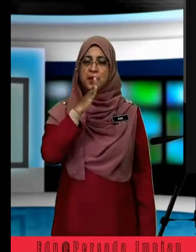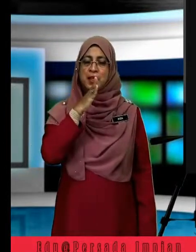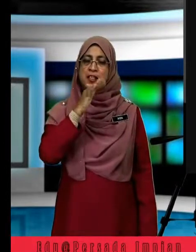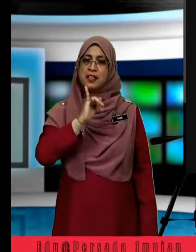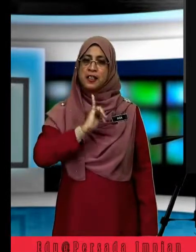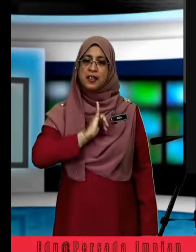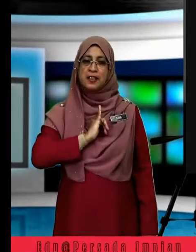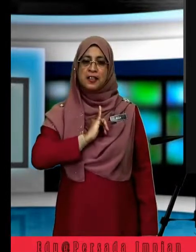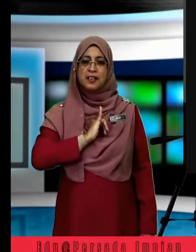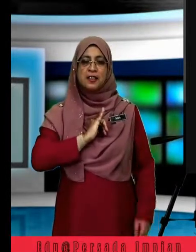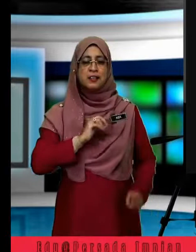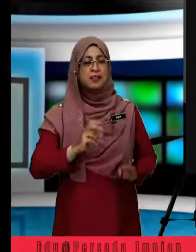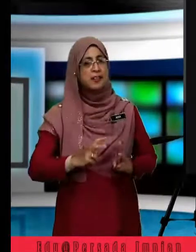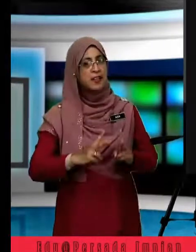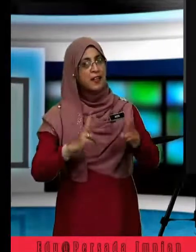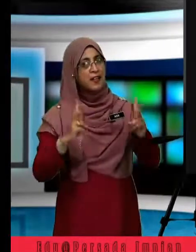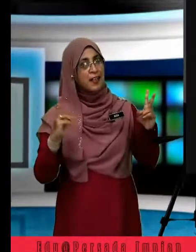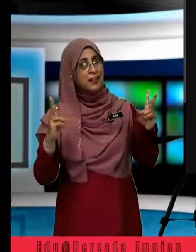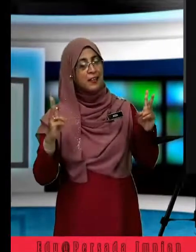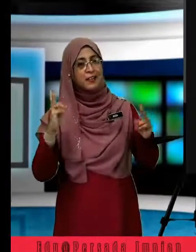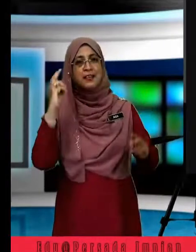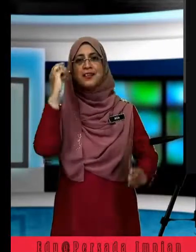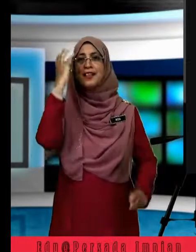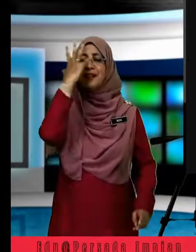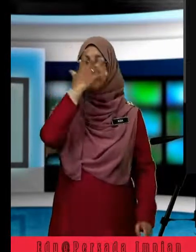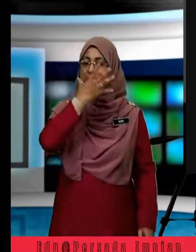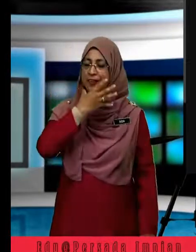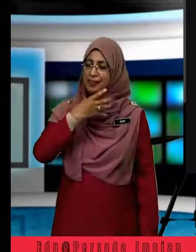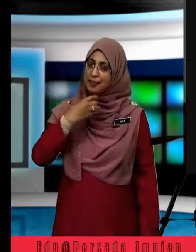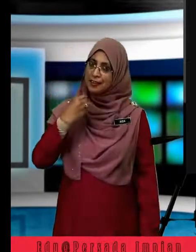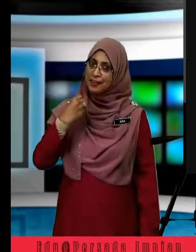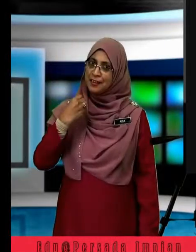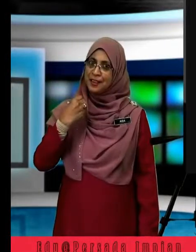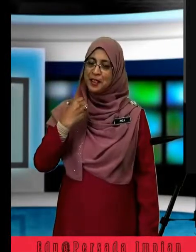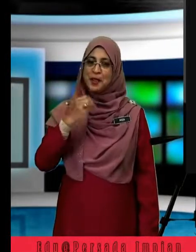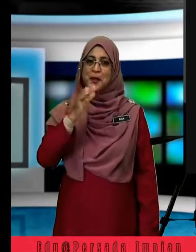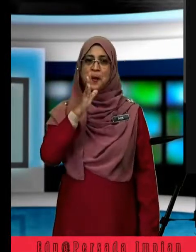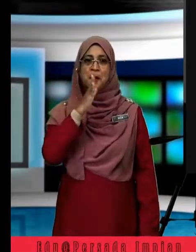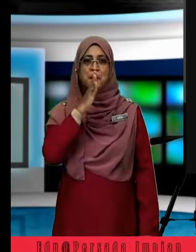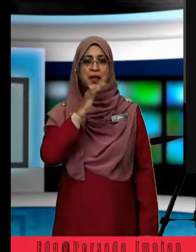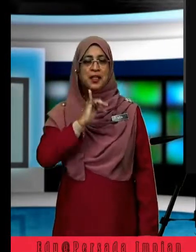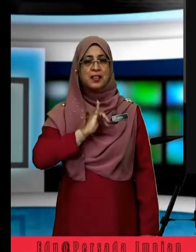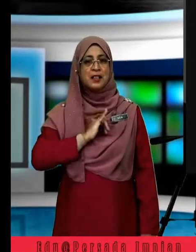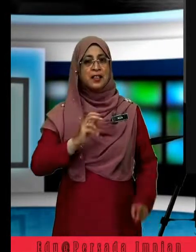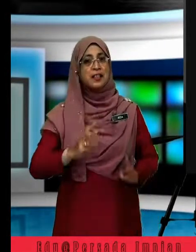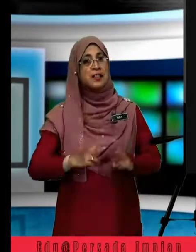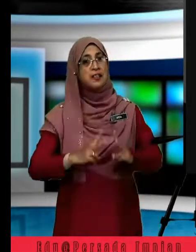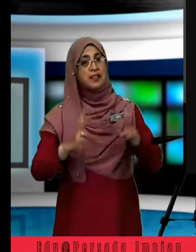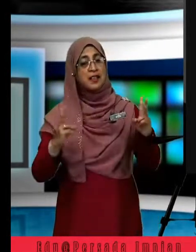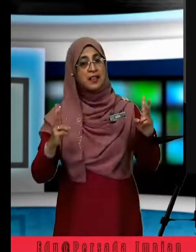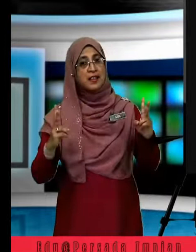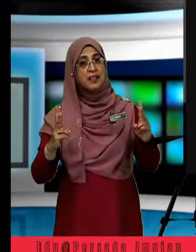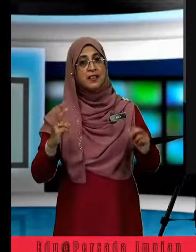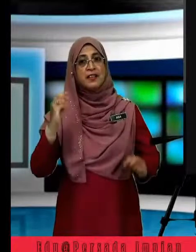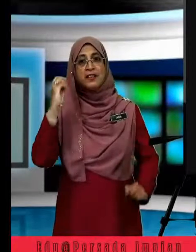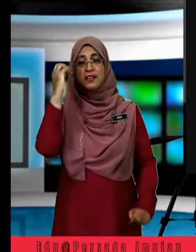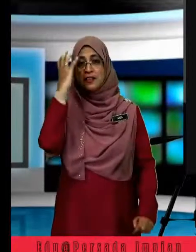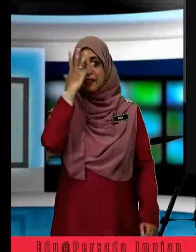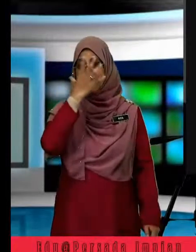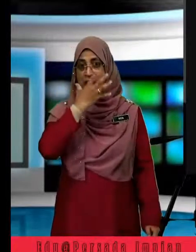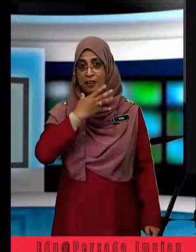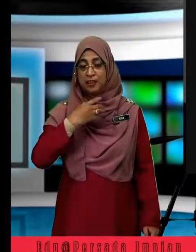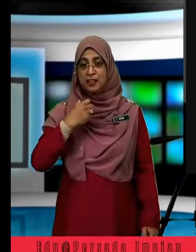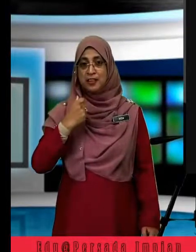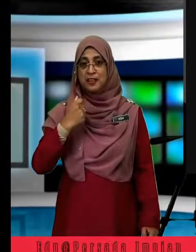Hai Soma saya sangat cantik lemak saya sangat